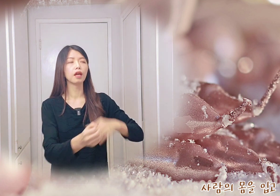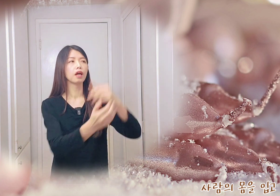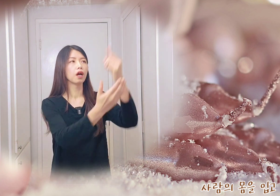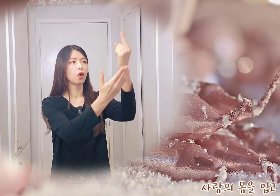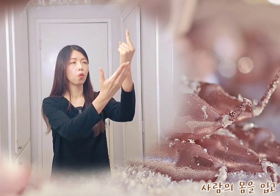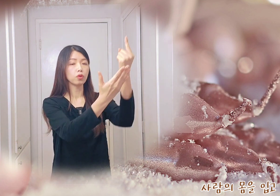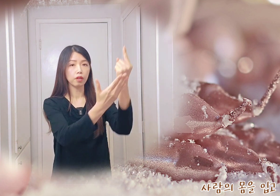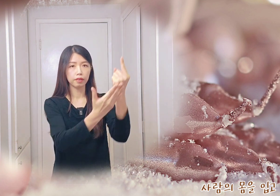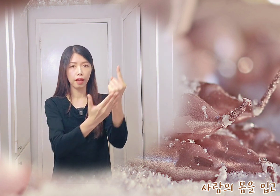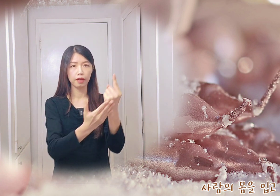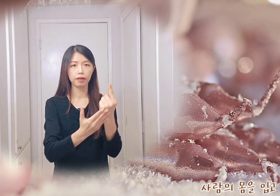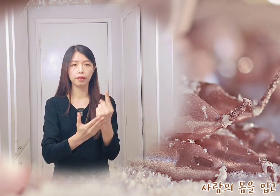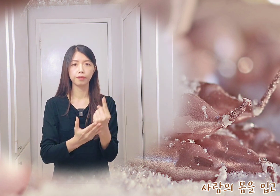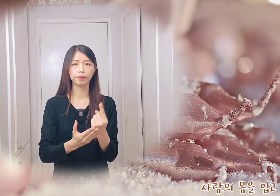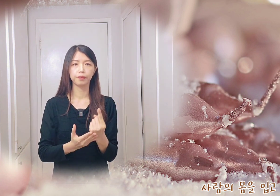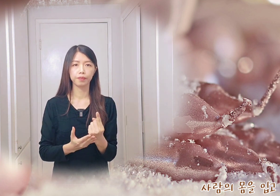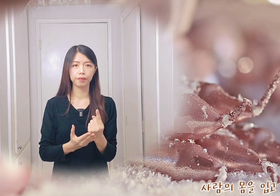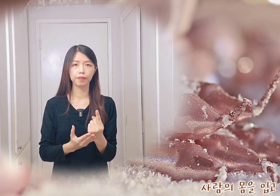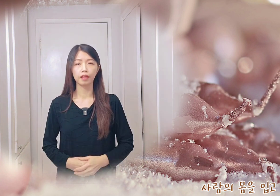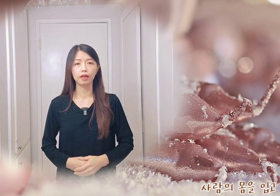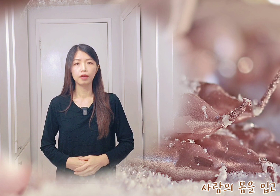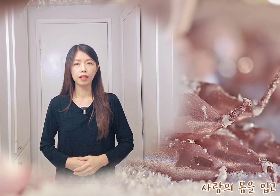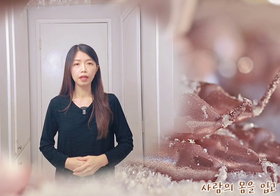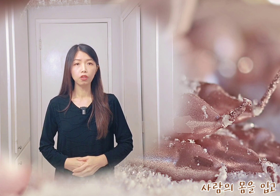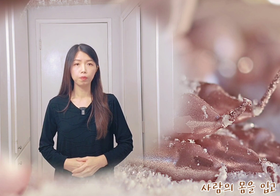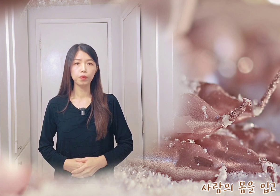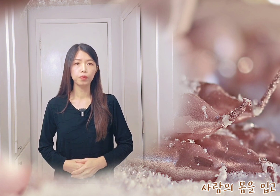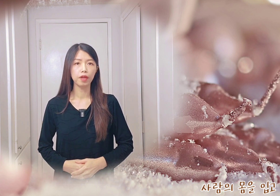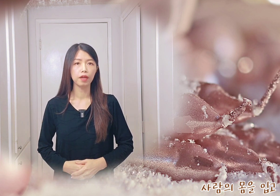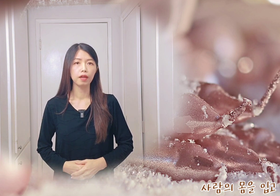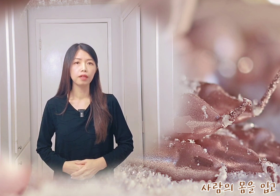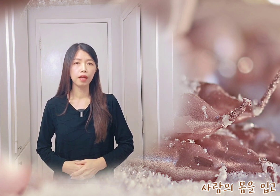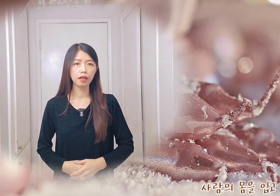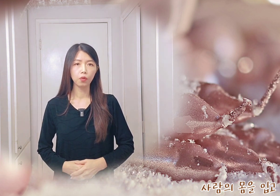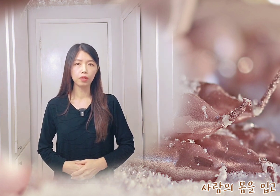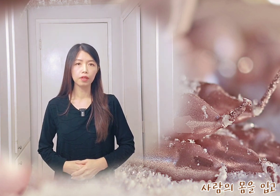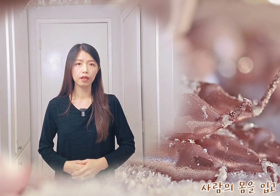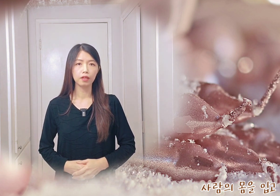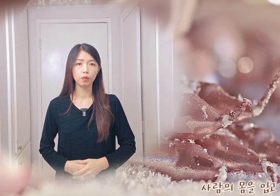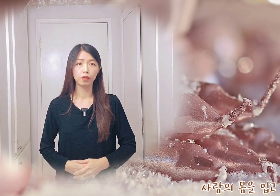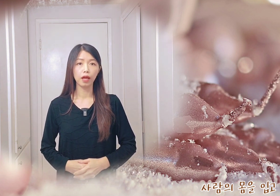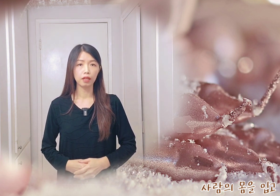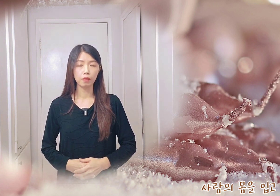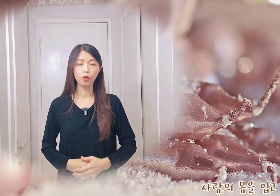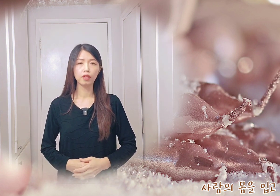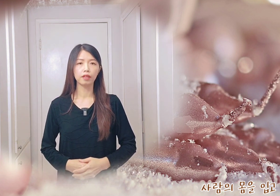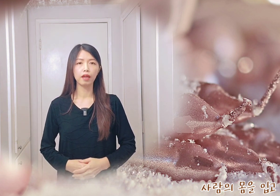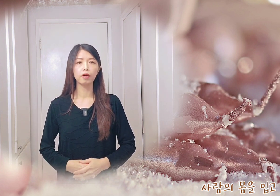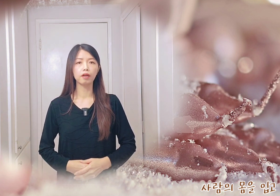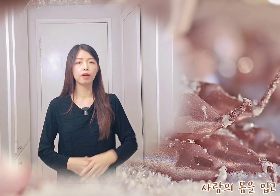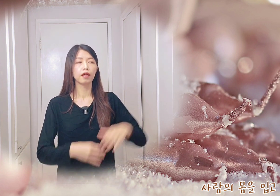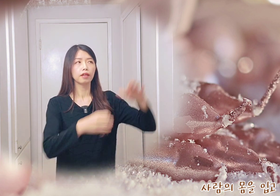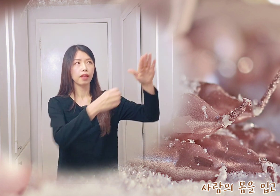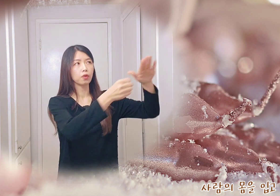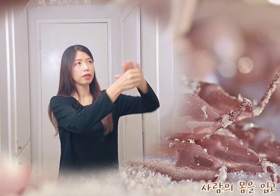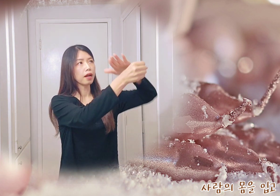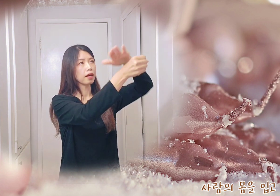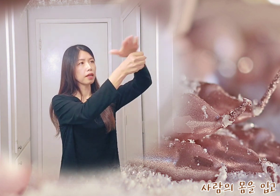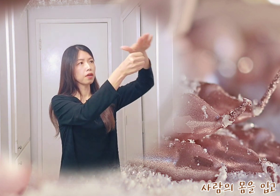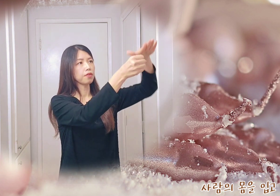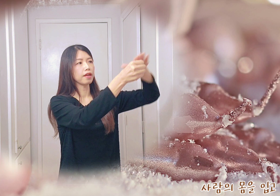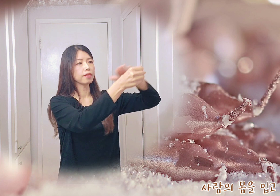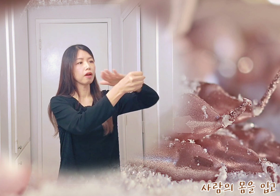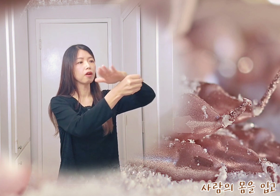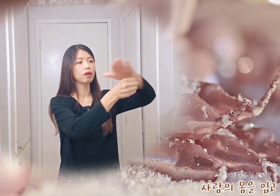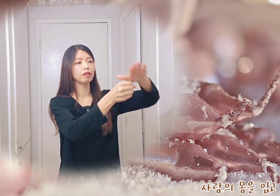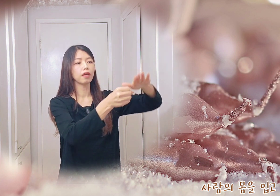사랑이 오셨다. 찬양 뒷부분에 사랑이 오셨다를 좀 더 다르게 표현했는데요. 그대로